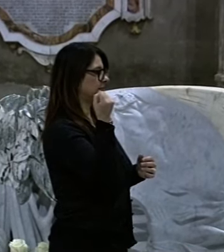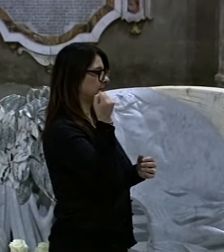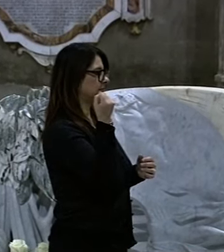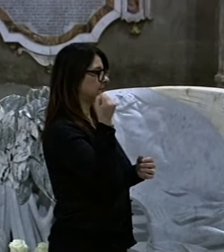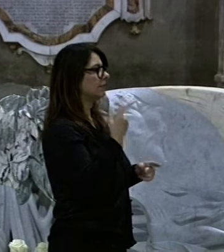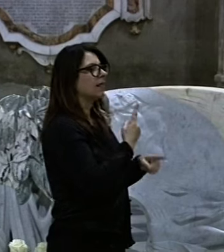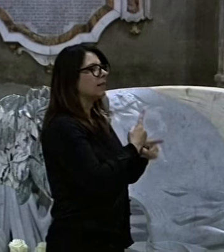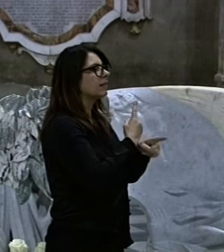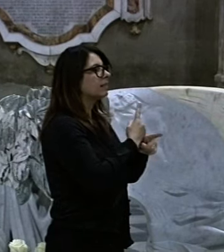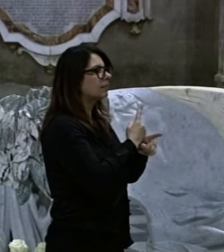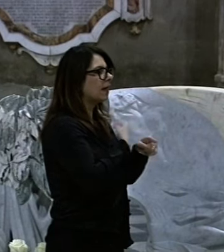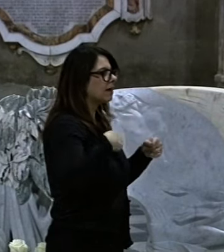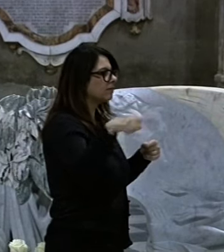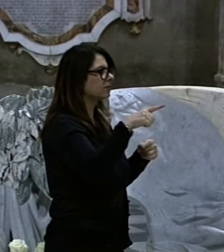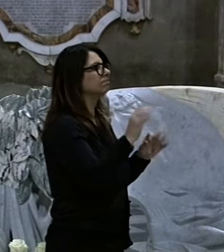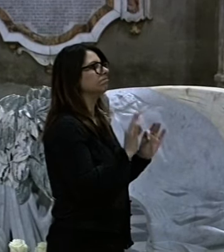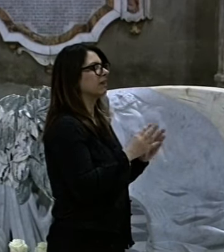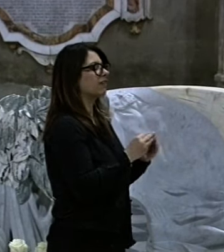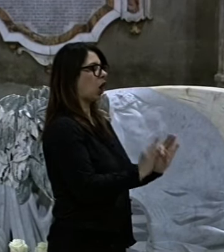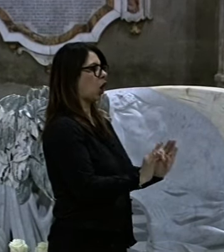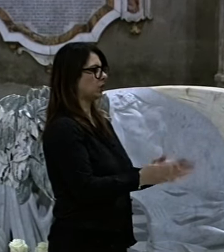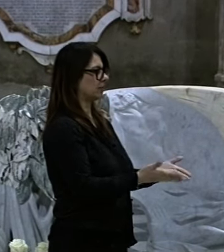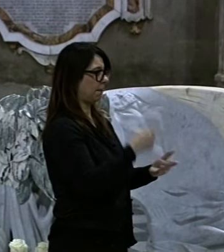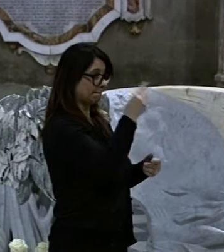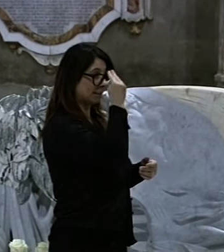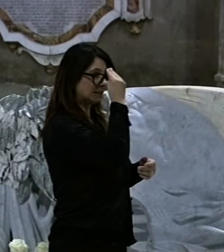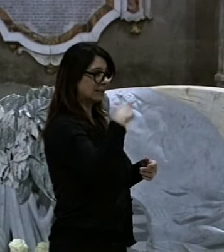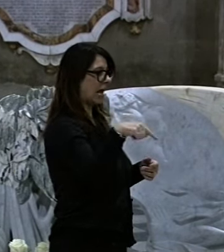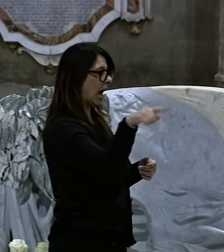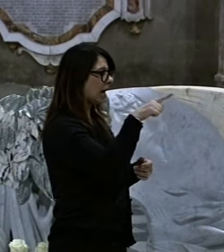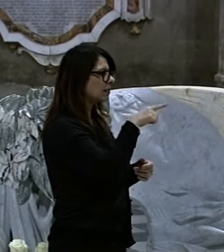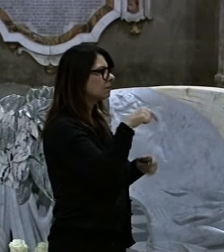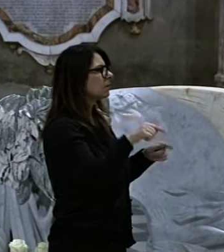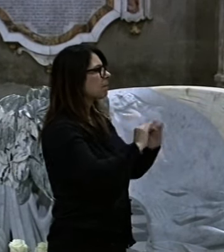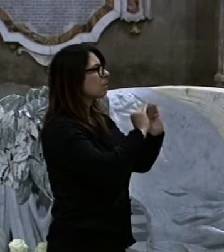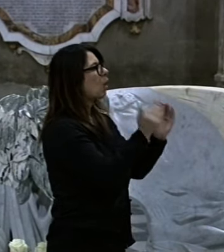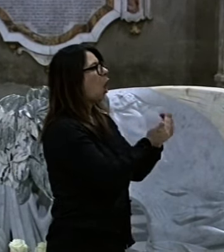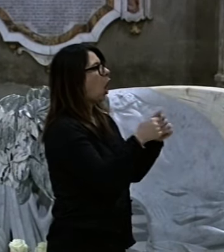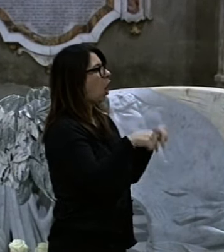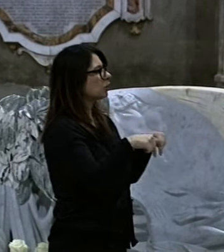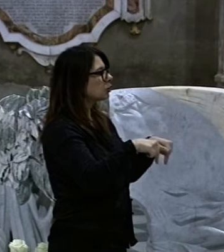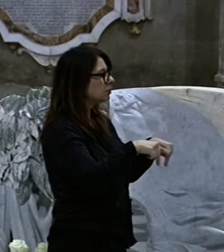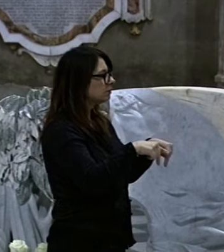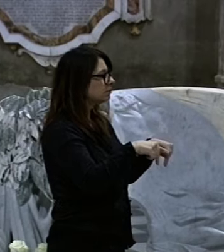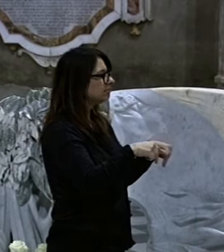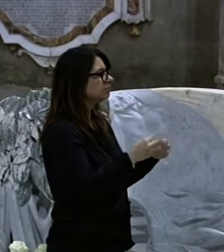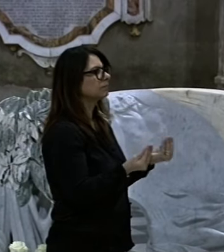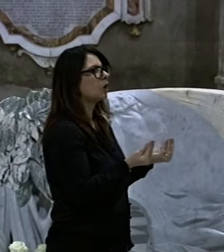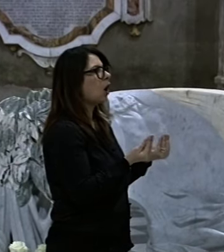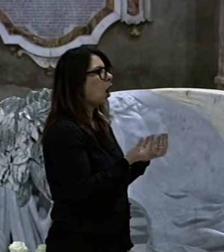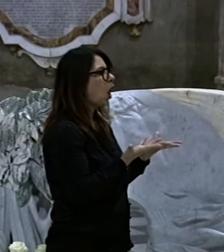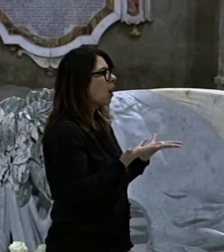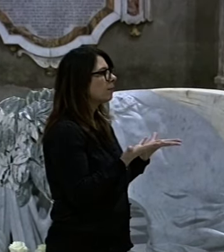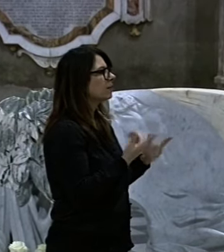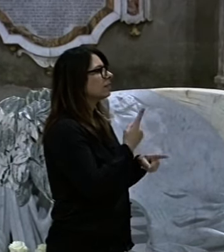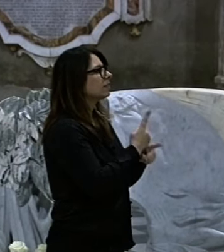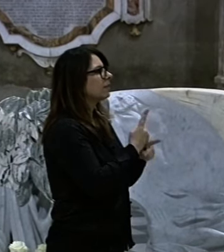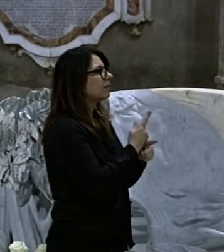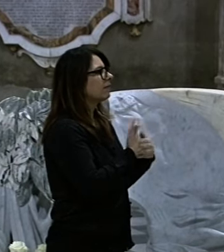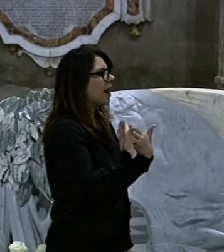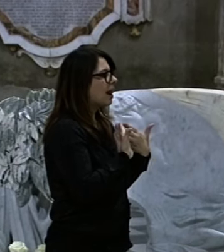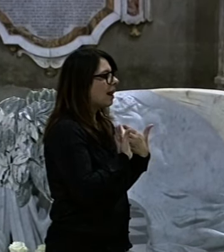Allora dobbiamo fare proprio questa operazione. Pensate, nel nostro mondo, come dovremmo